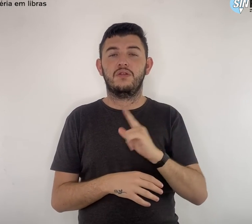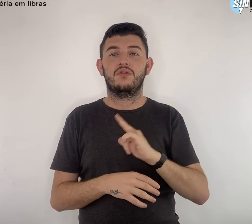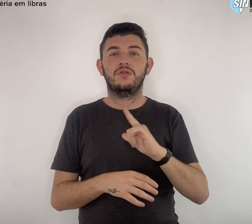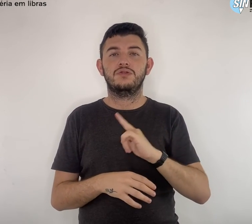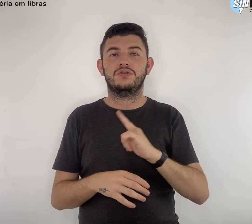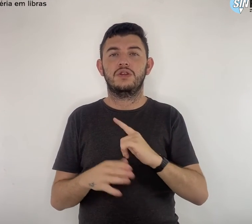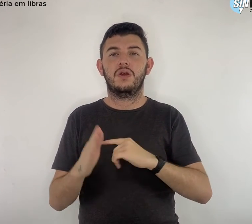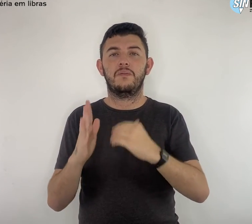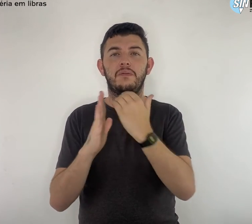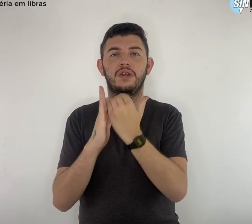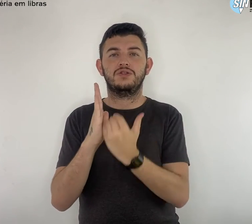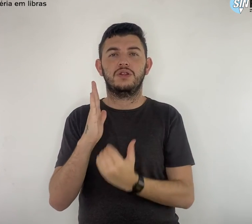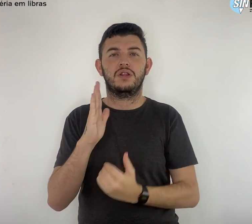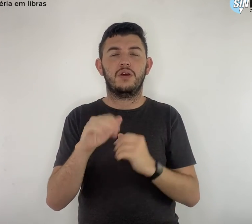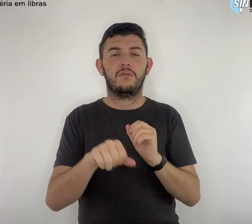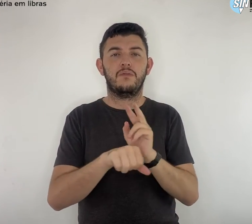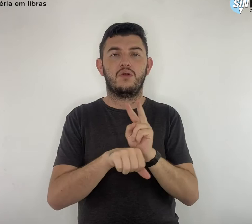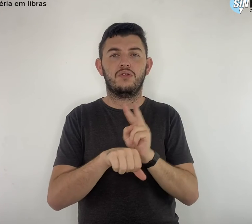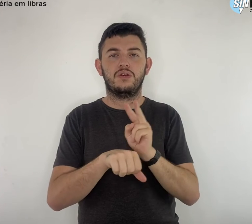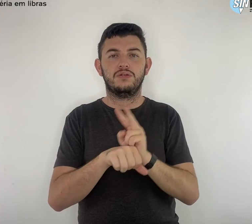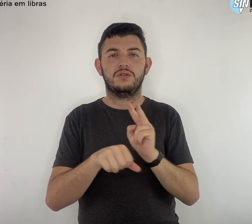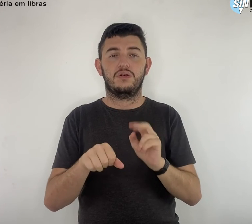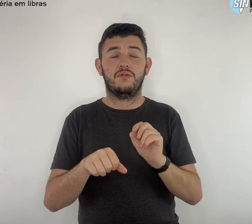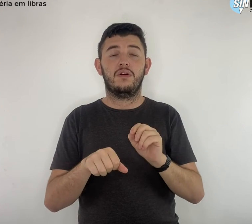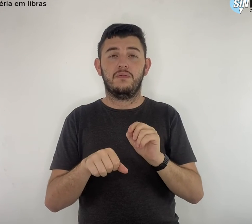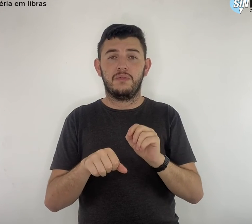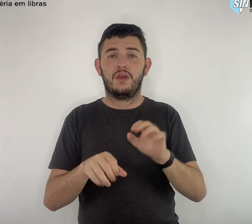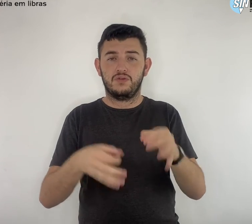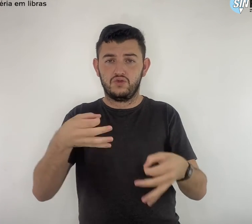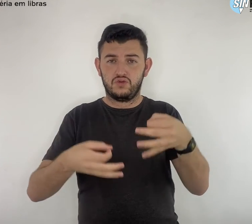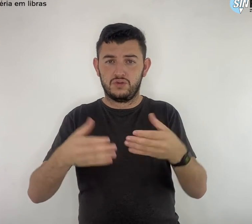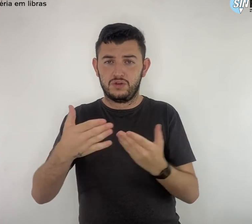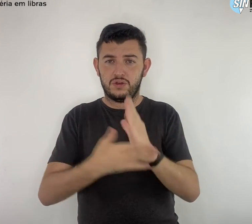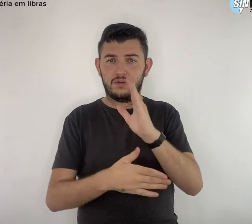48,6% tinham medidas protetivas de urgência